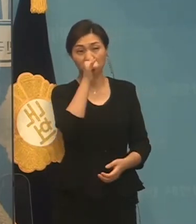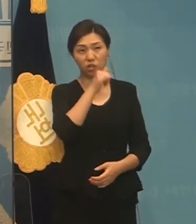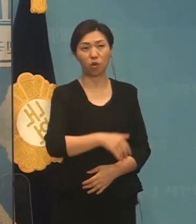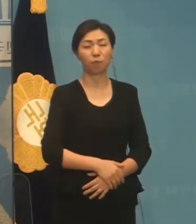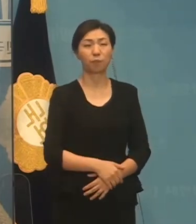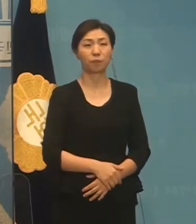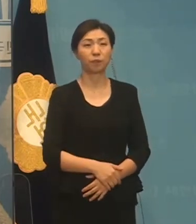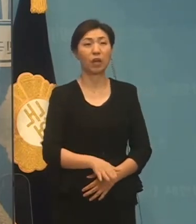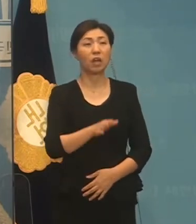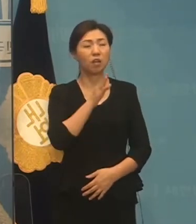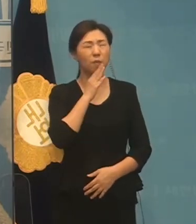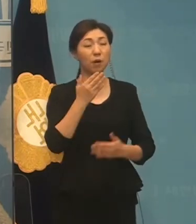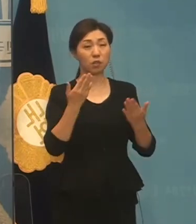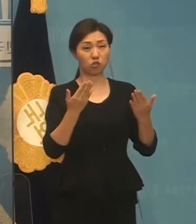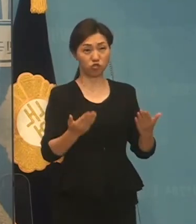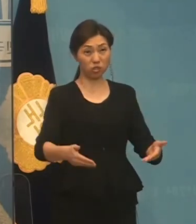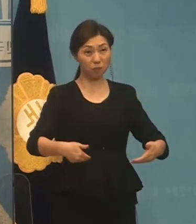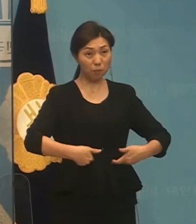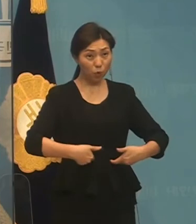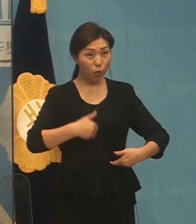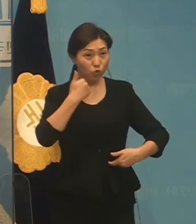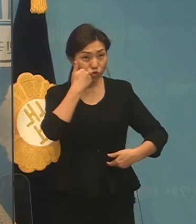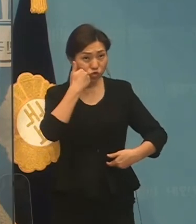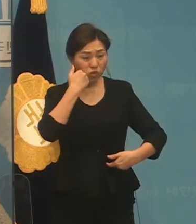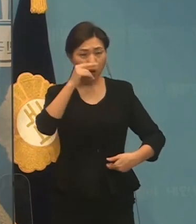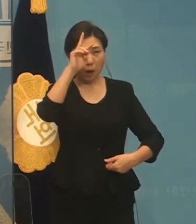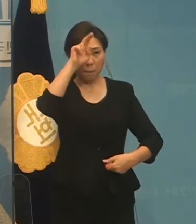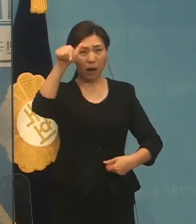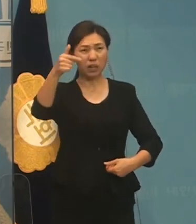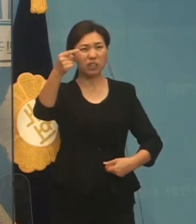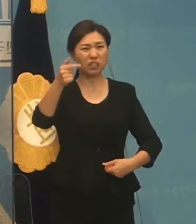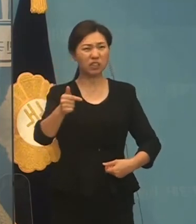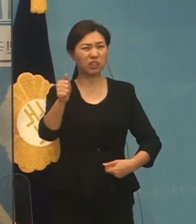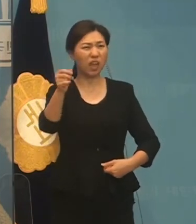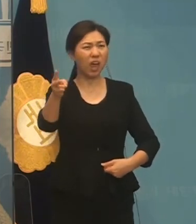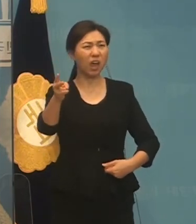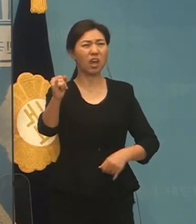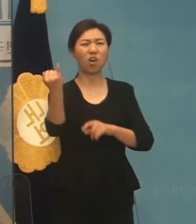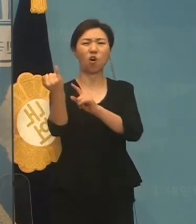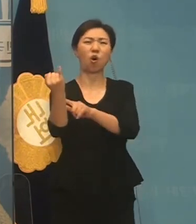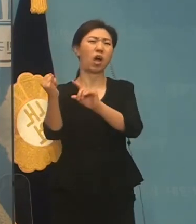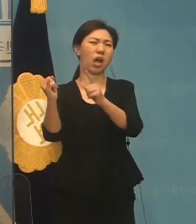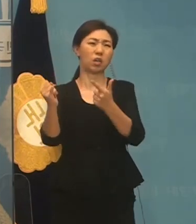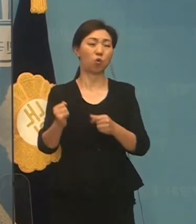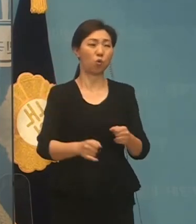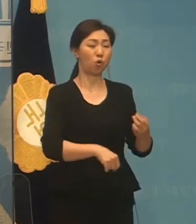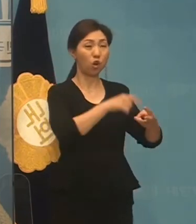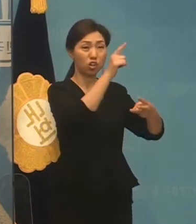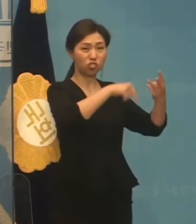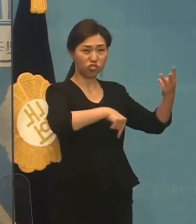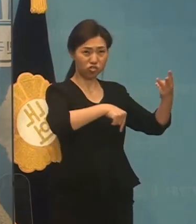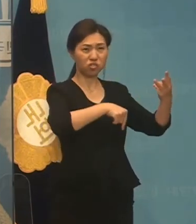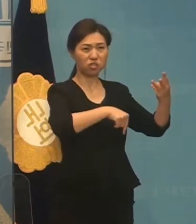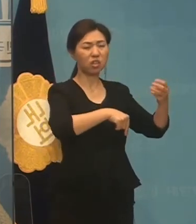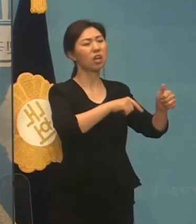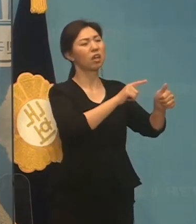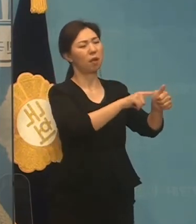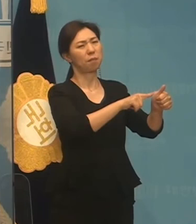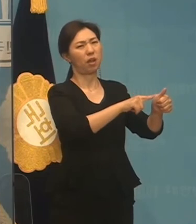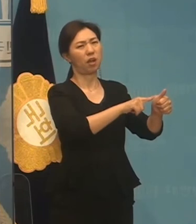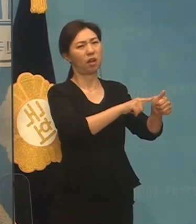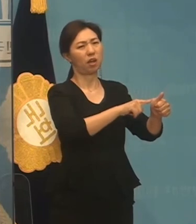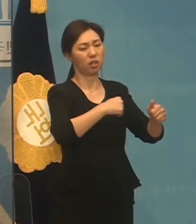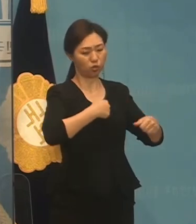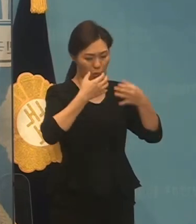정작 쉬어야 할 사람은 박근혜 씨가 아니라 윤석열 후보가 아닌지 진지하게 돌아보기